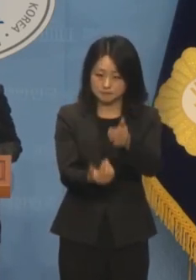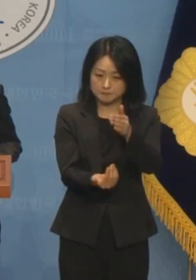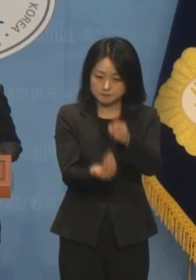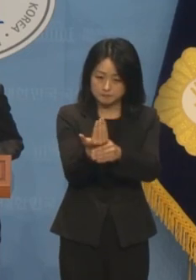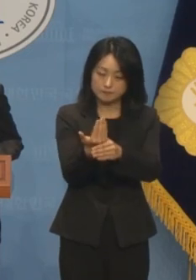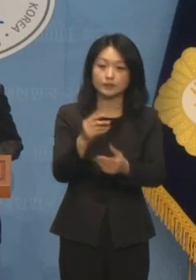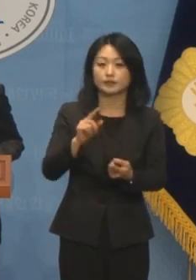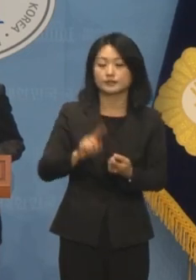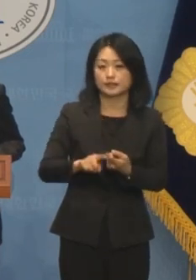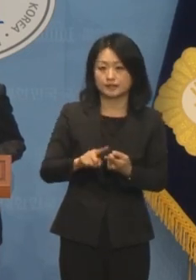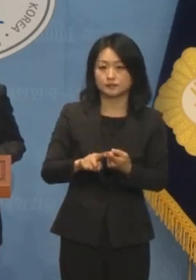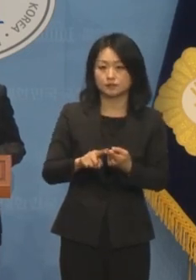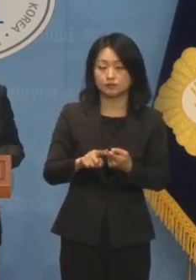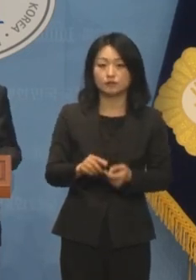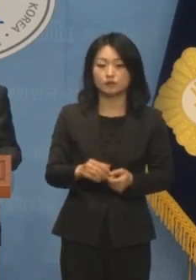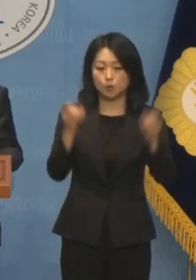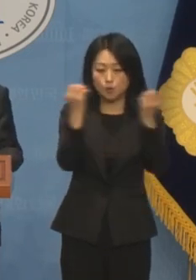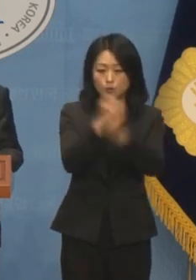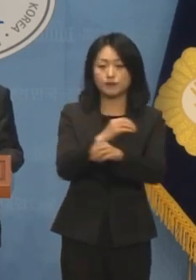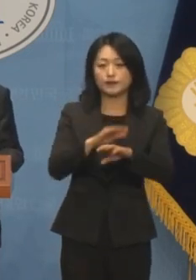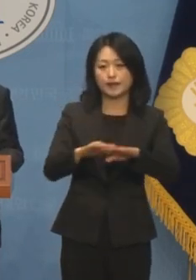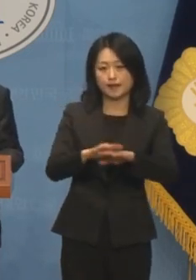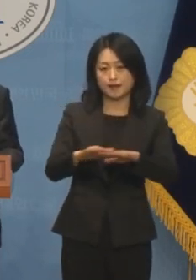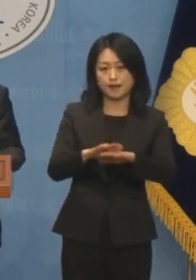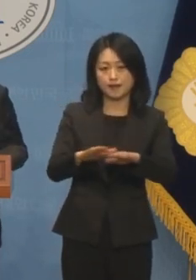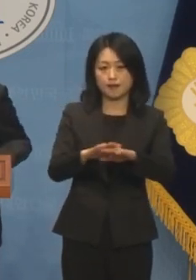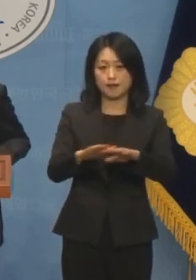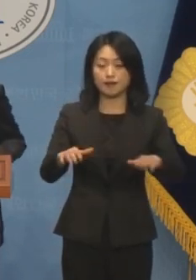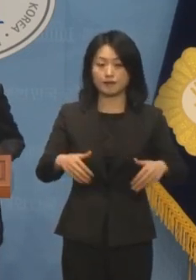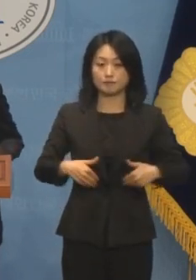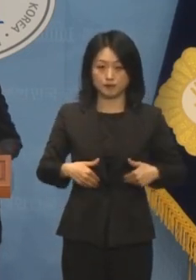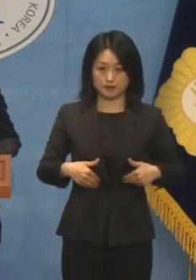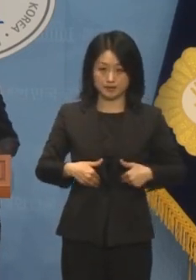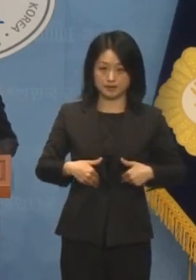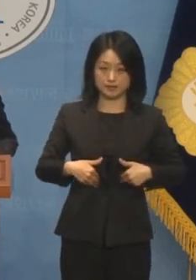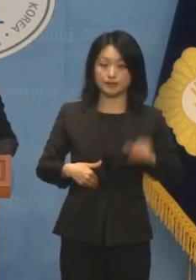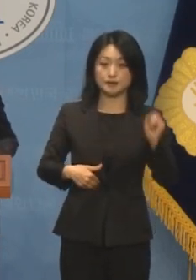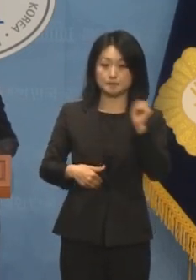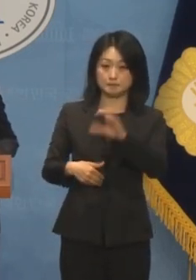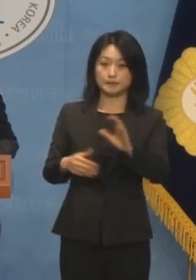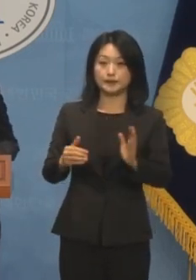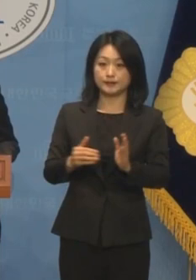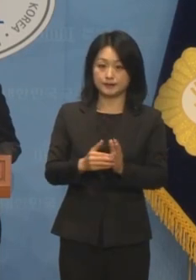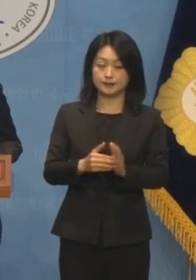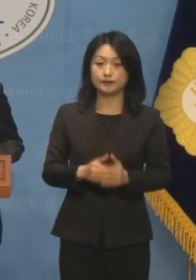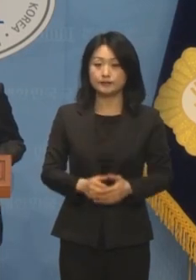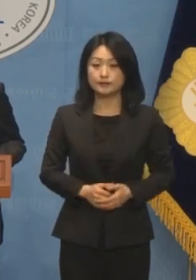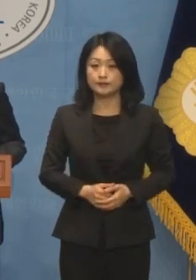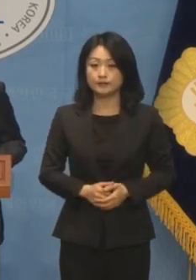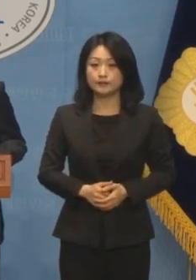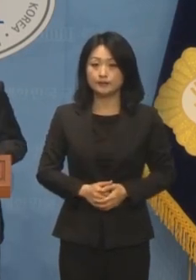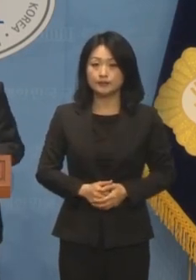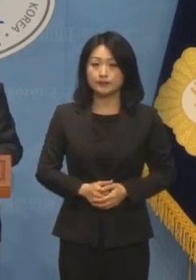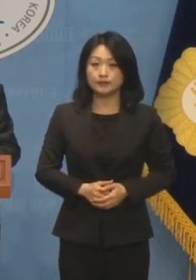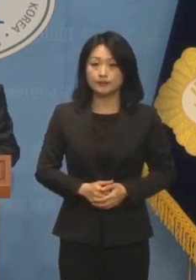사태로 인해 불거진 오해들을 빨리 불식시켜야 한다고 말씀드린 것입니다.